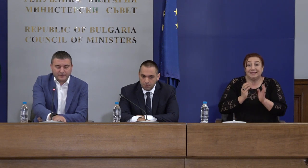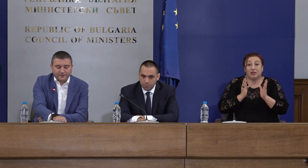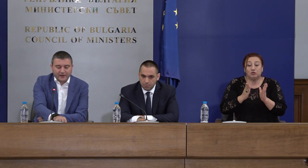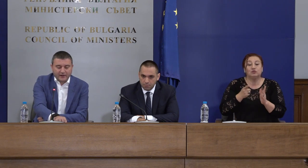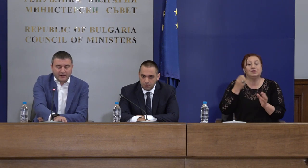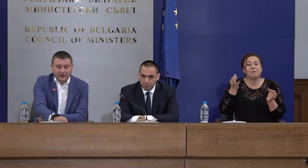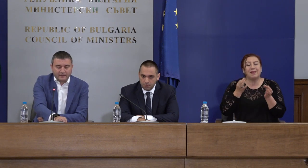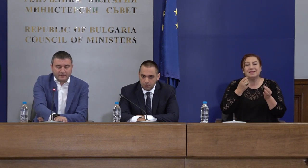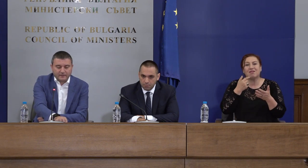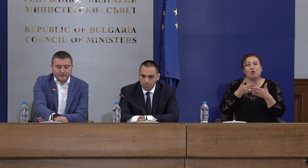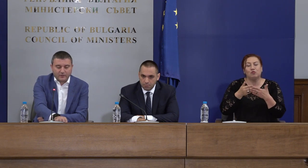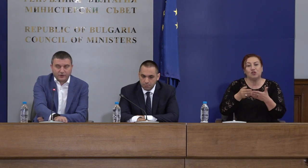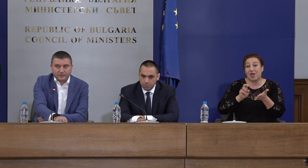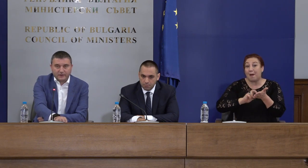съюз,